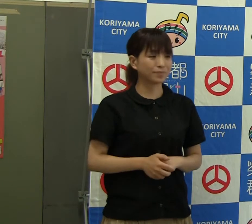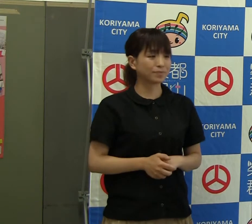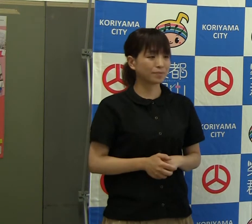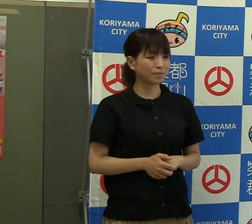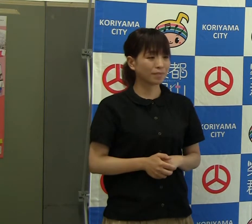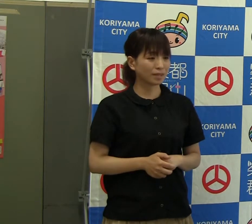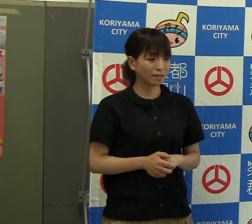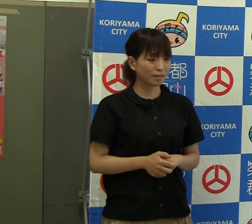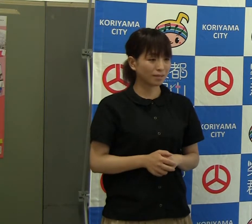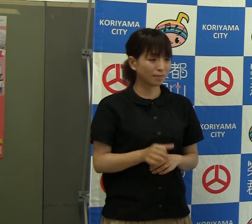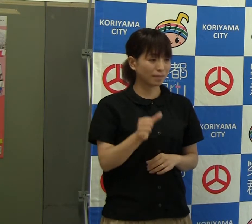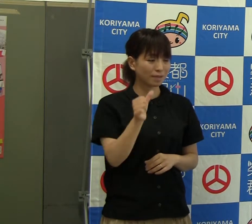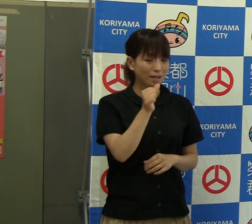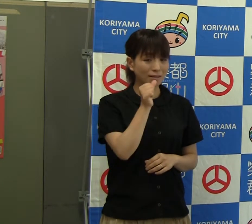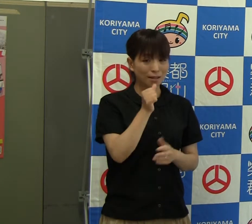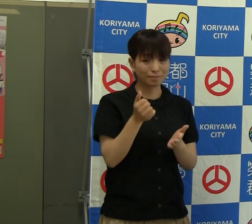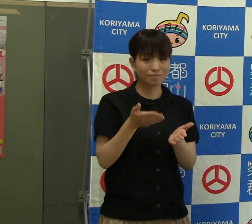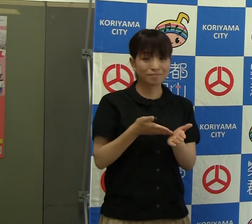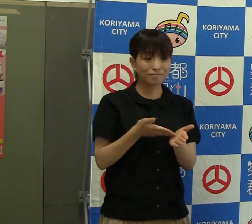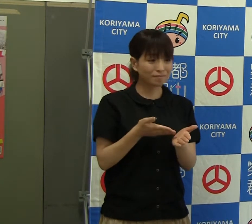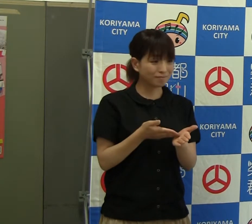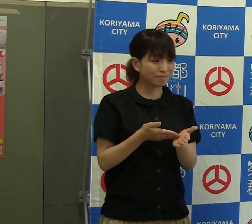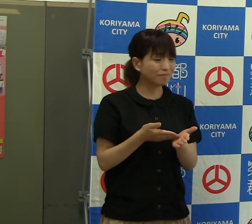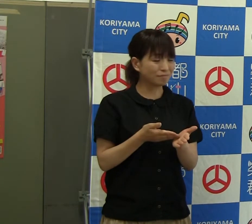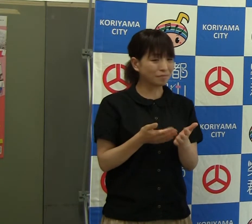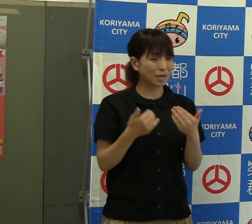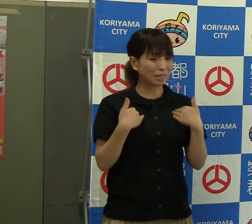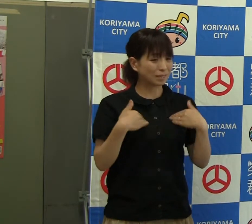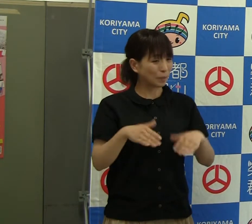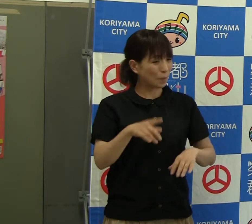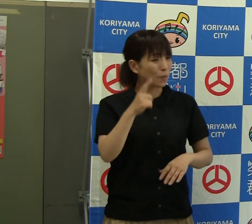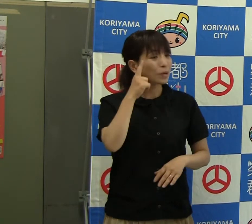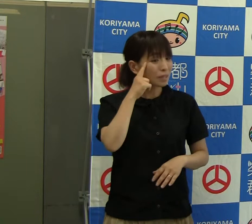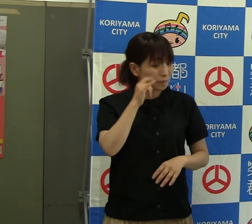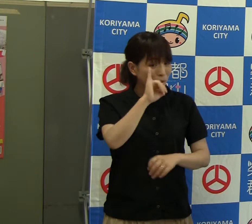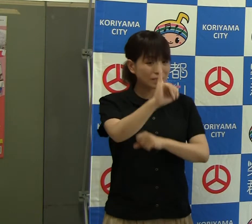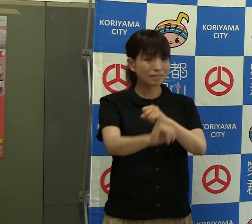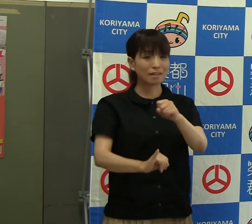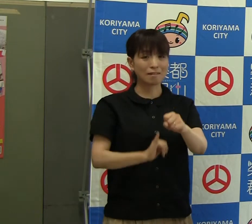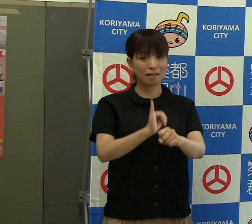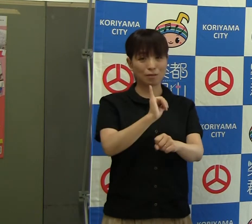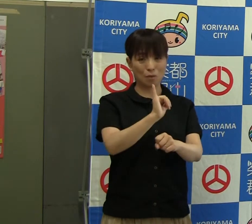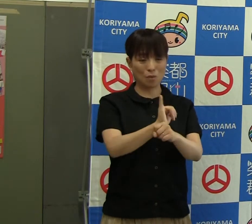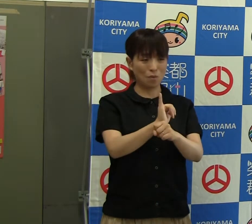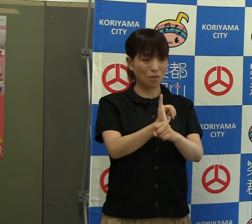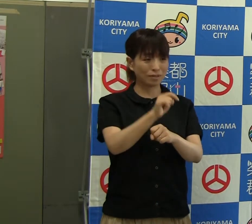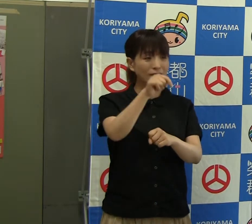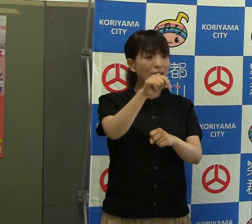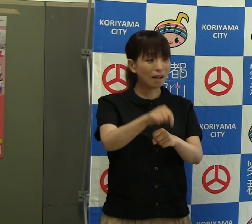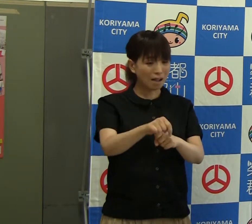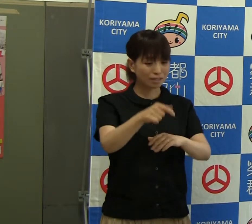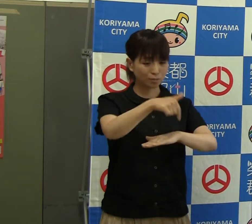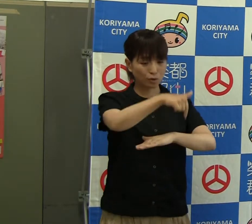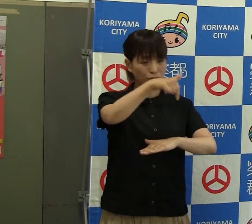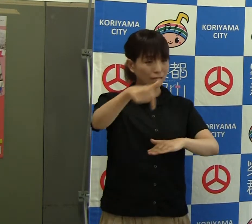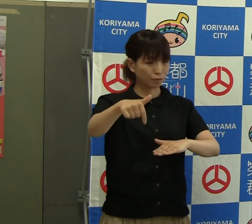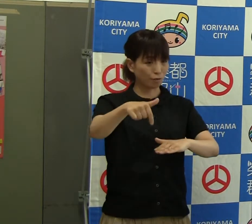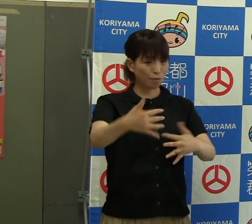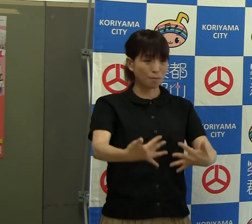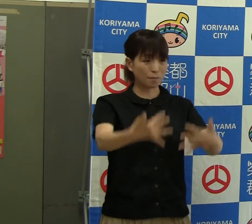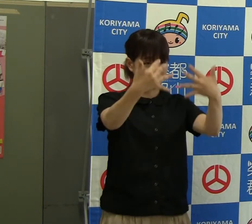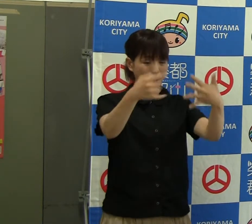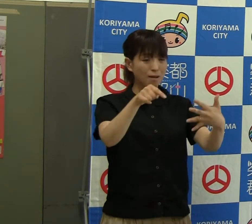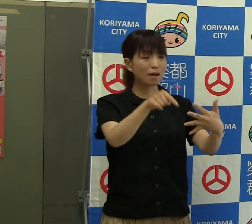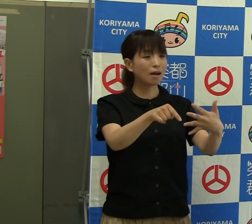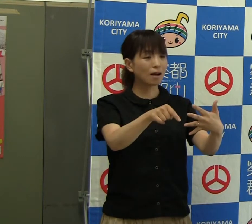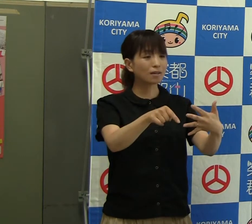ご案内 ご説明申し上げるもなく、インターネット上にプロジェクトを掲載いたしまして、